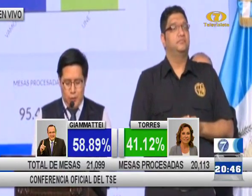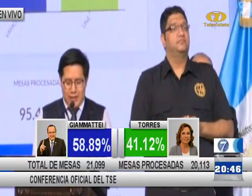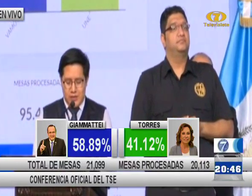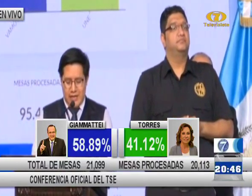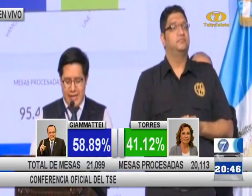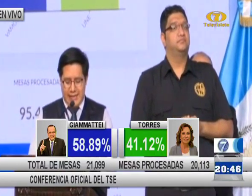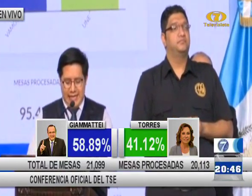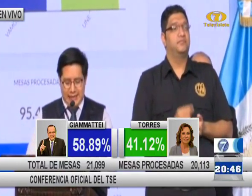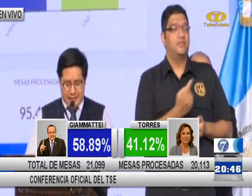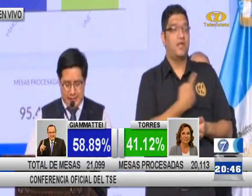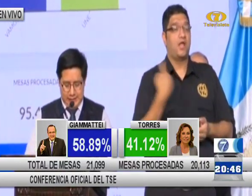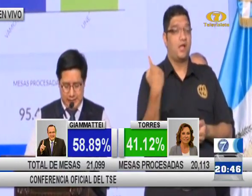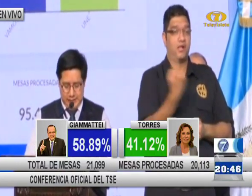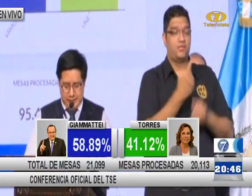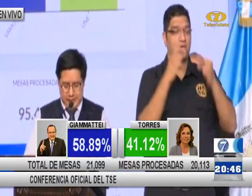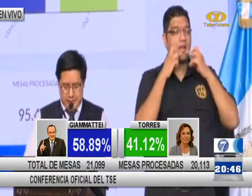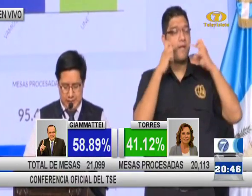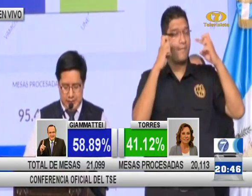y población en general.